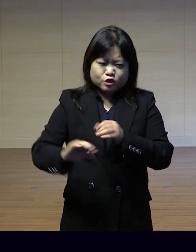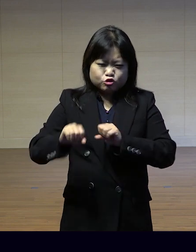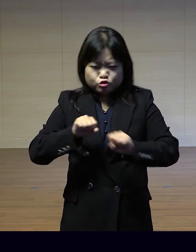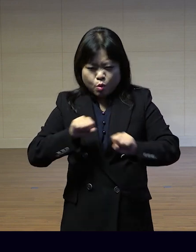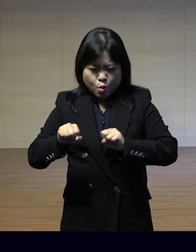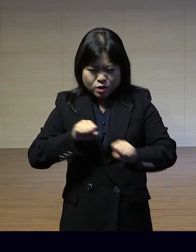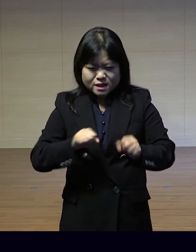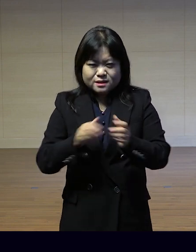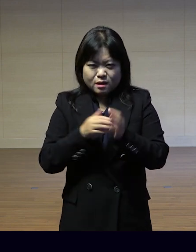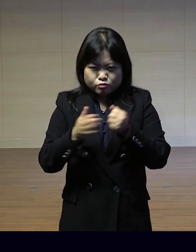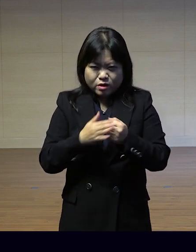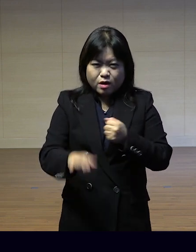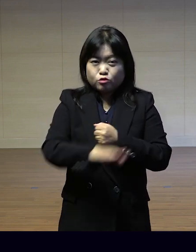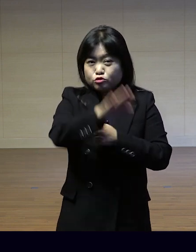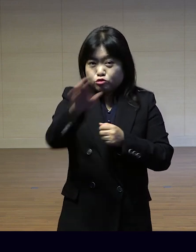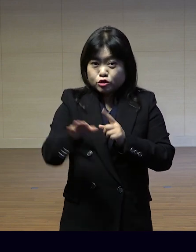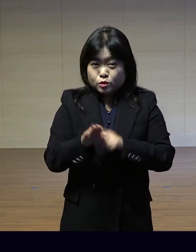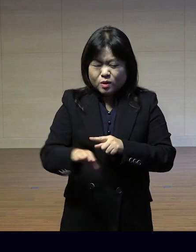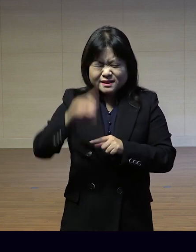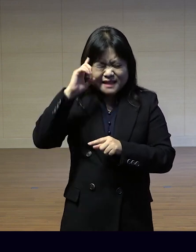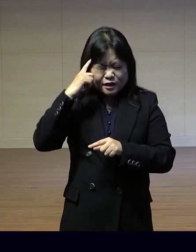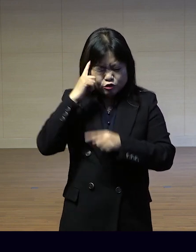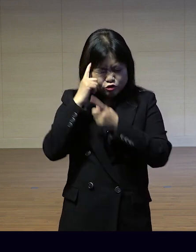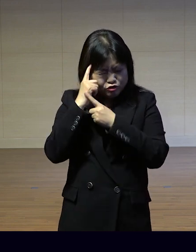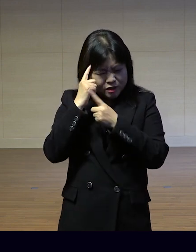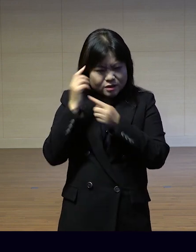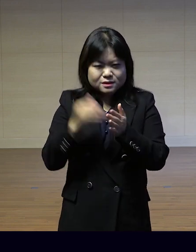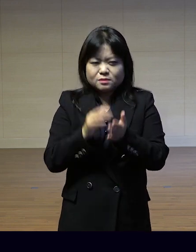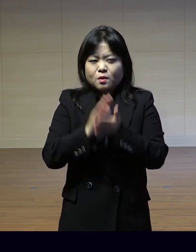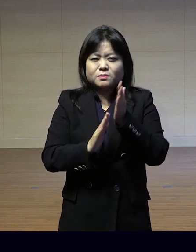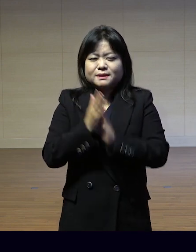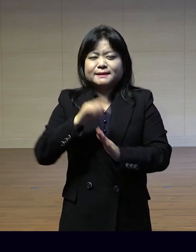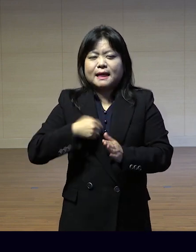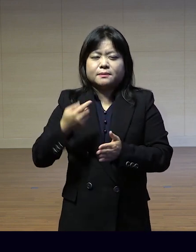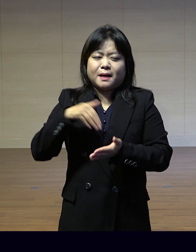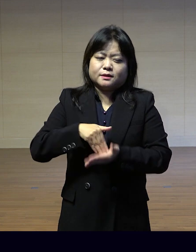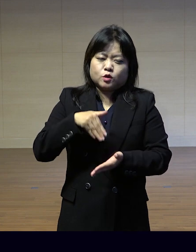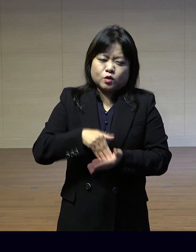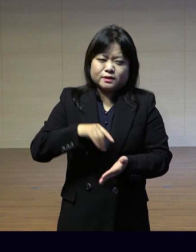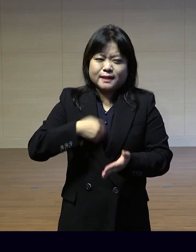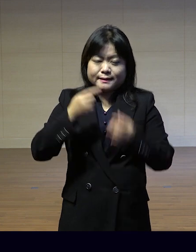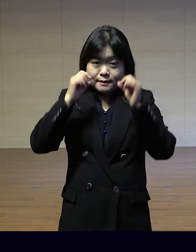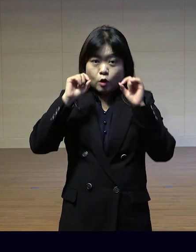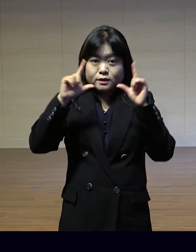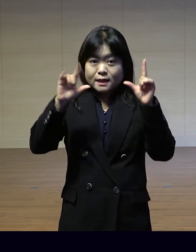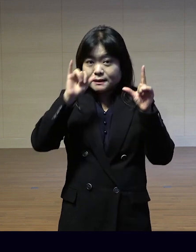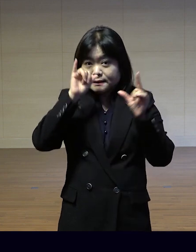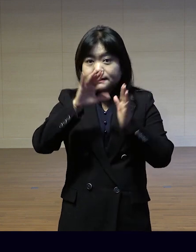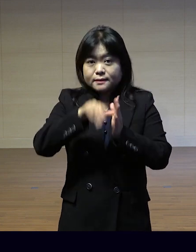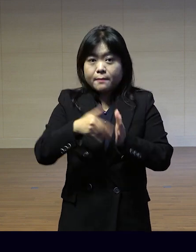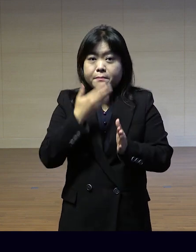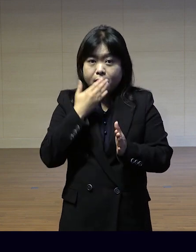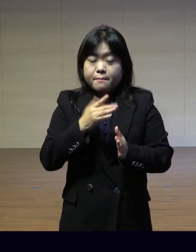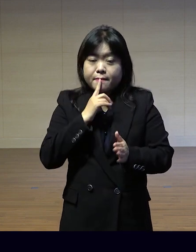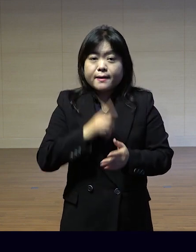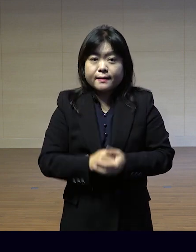운동이기 때문에 우리들도 이 사유한다는 것은 끊임없는 자기 반성, 자기 성찰이 이루어져야 된다라고